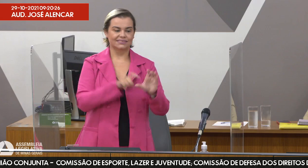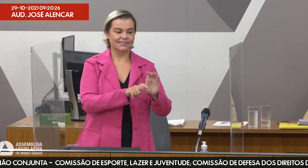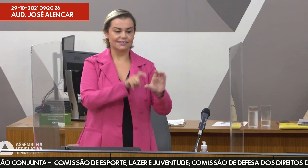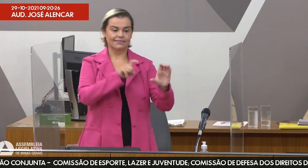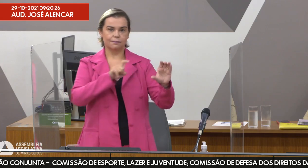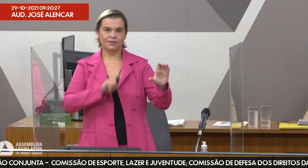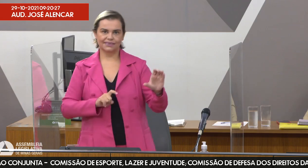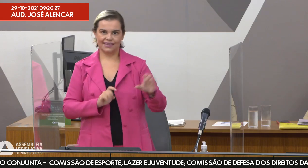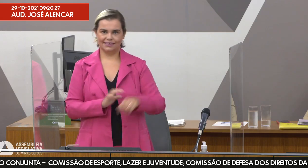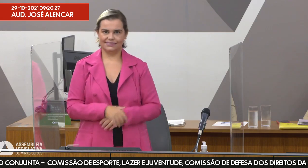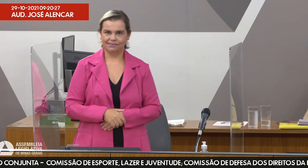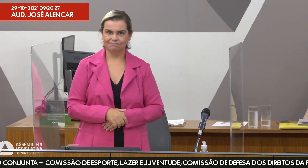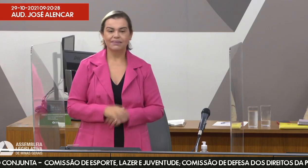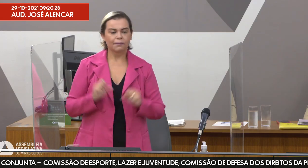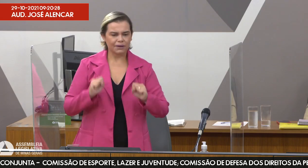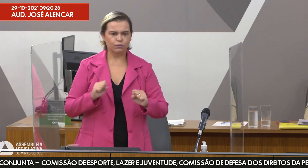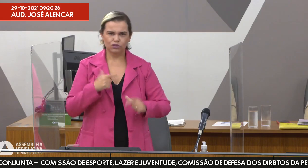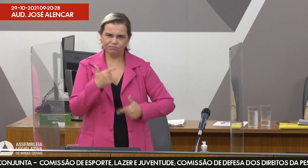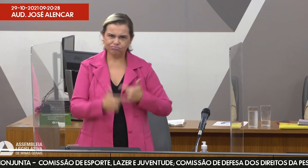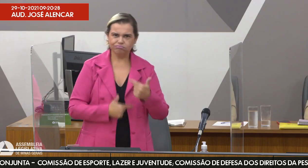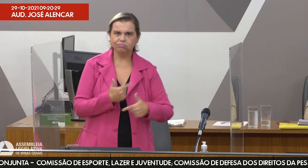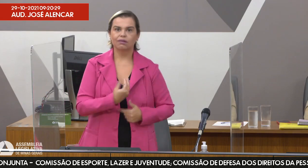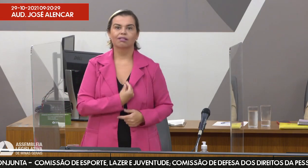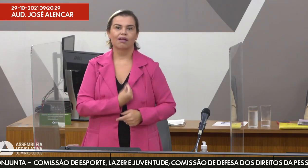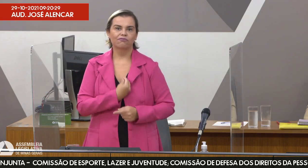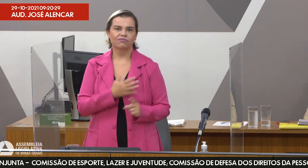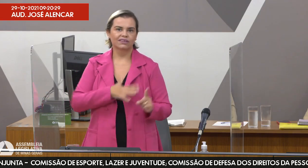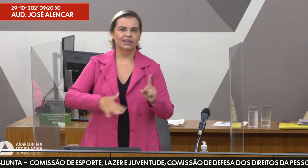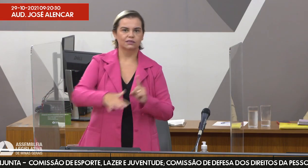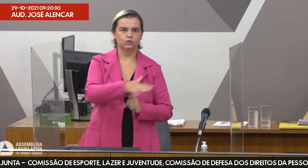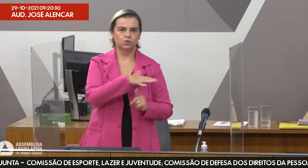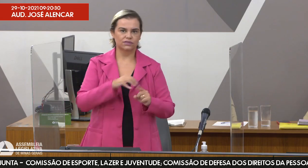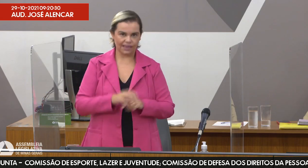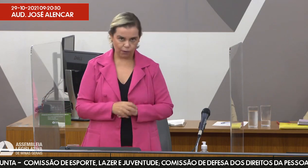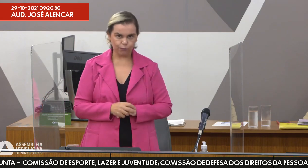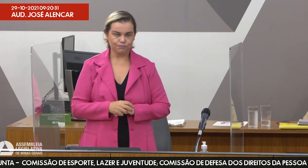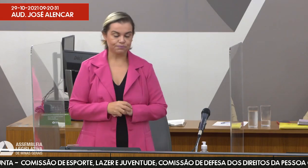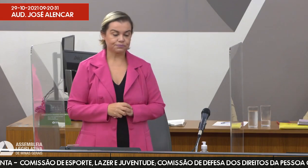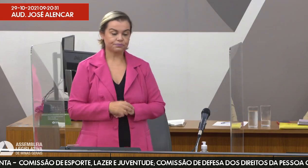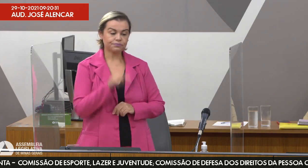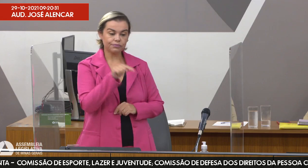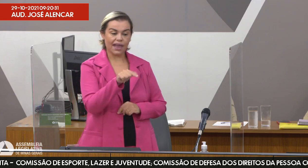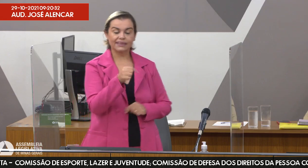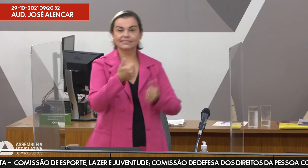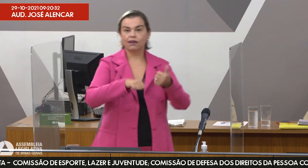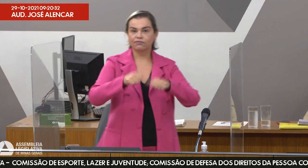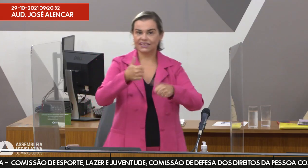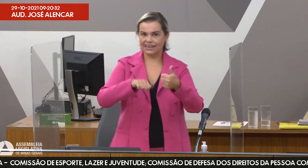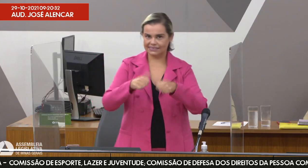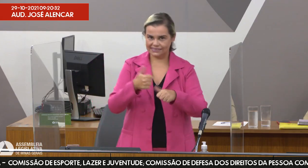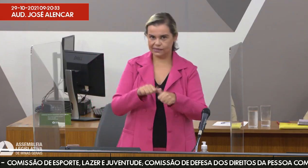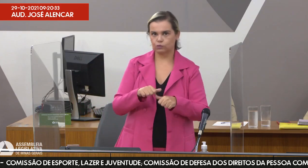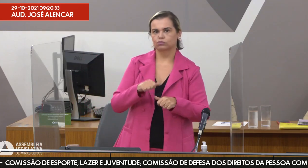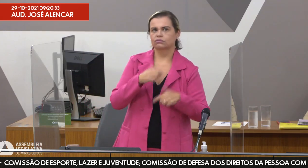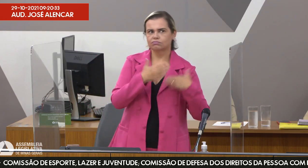terão acesso. No governo federal, nós mapeamos 32 políticas voltadas a esse público.